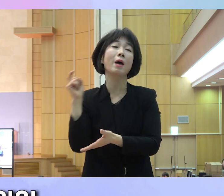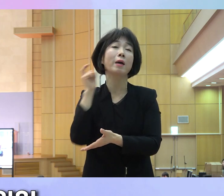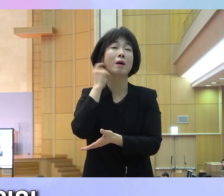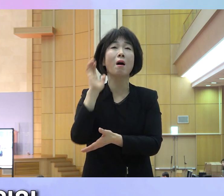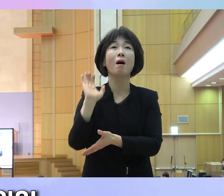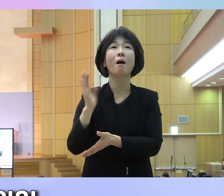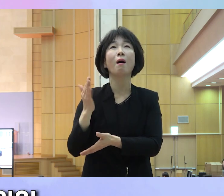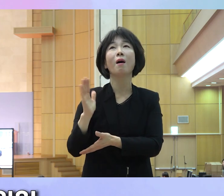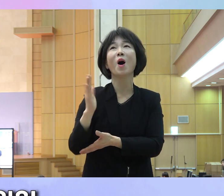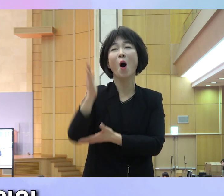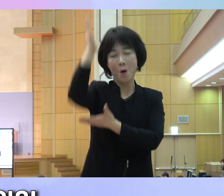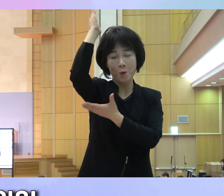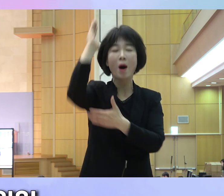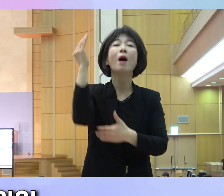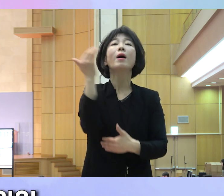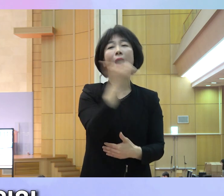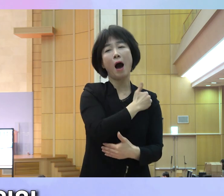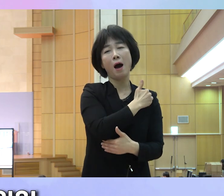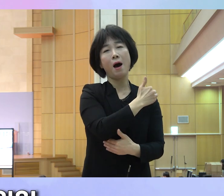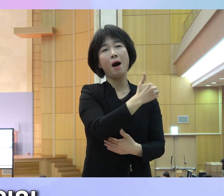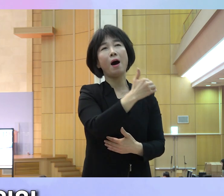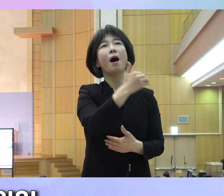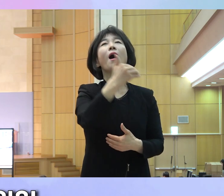주의 영광